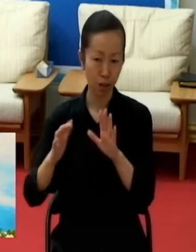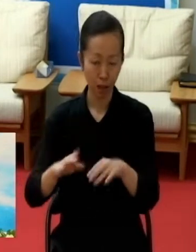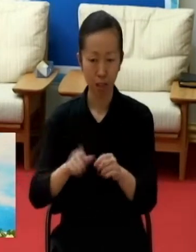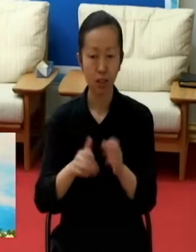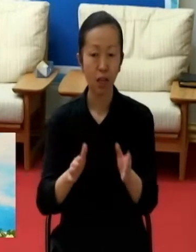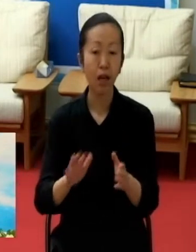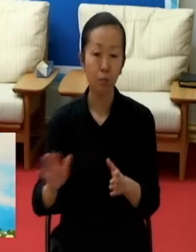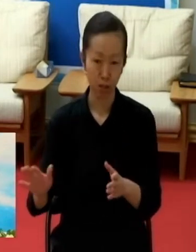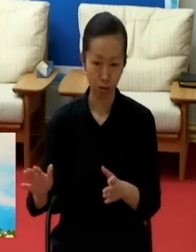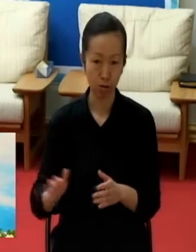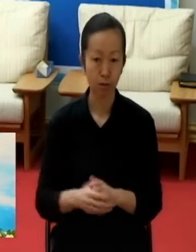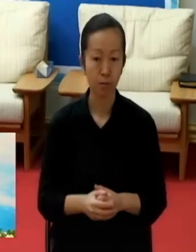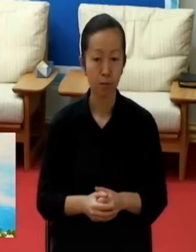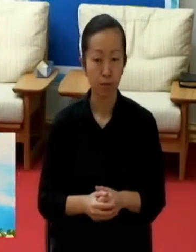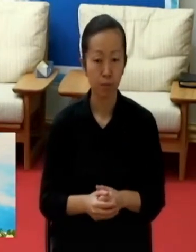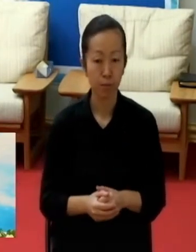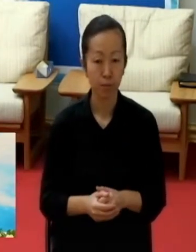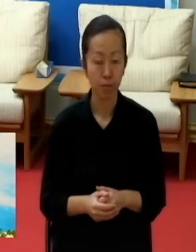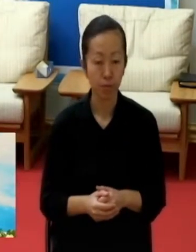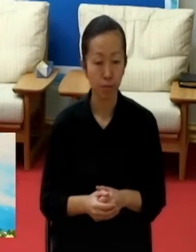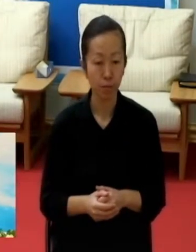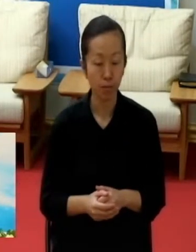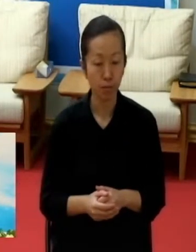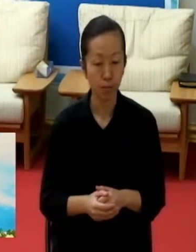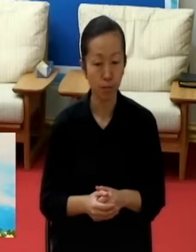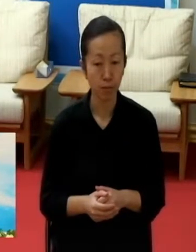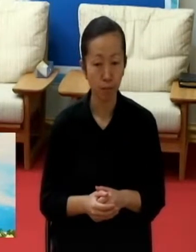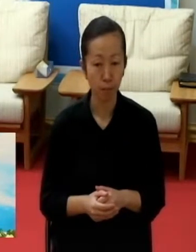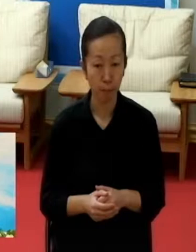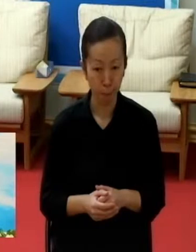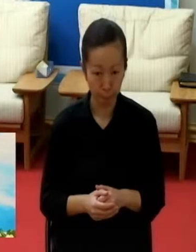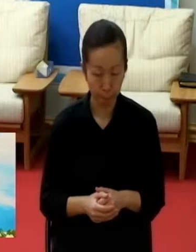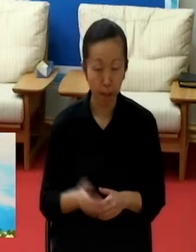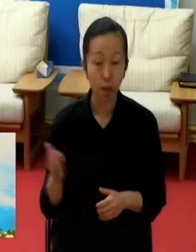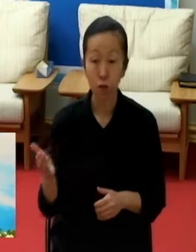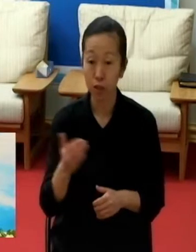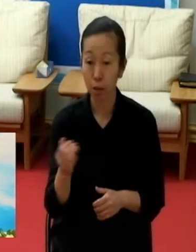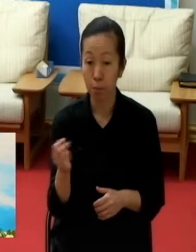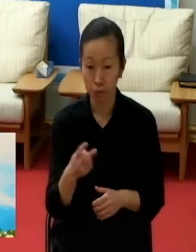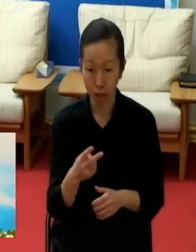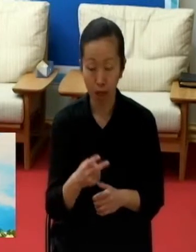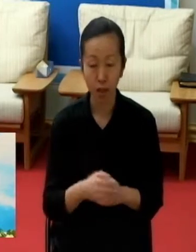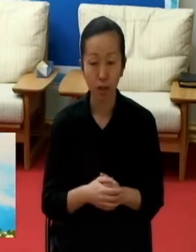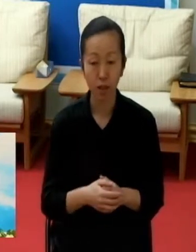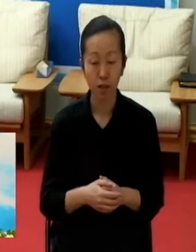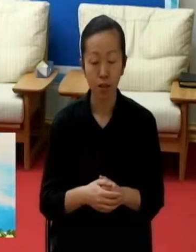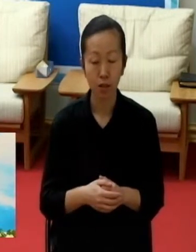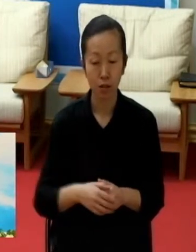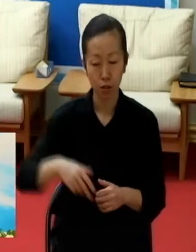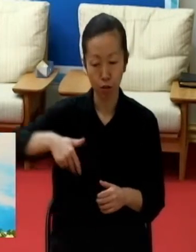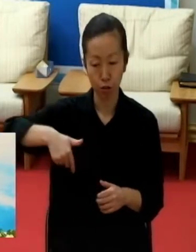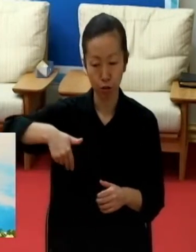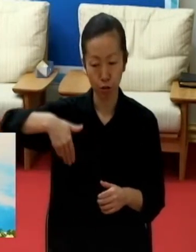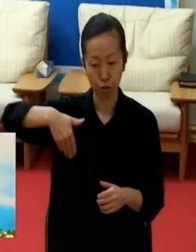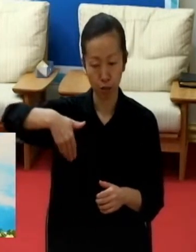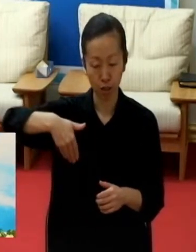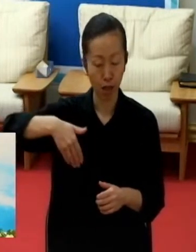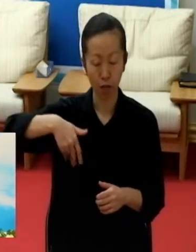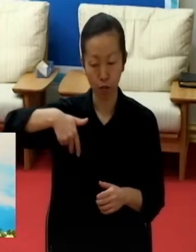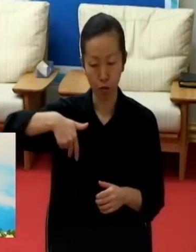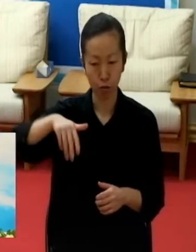집사가 순교하면서 유대 사마리아 확산이 되었습니다. そしてまたステバンの羊